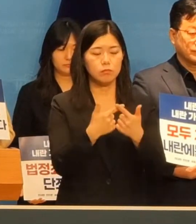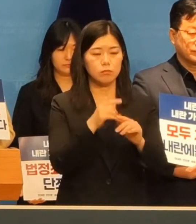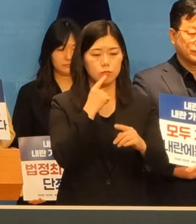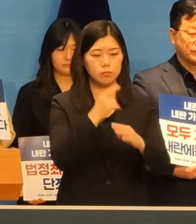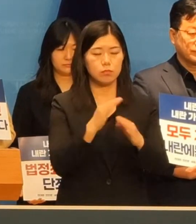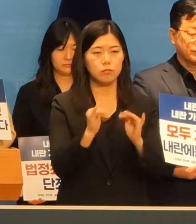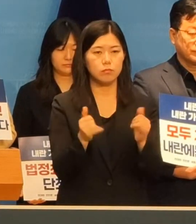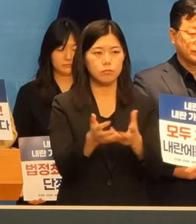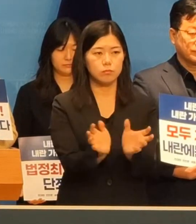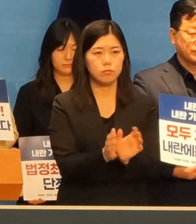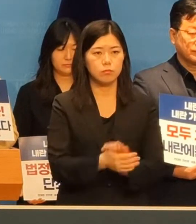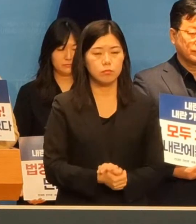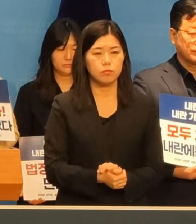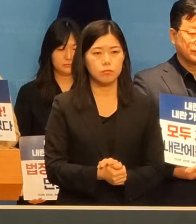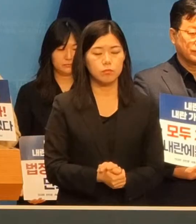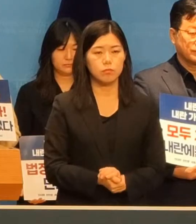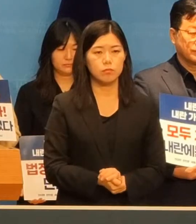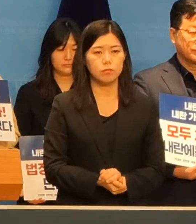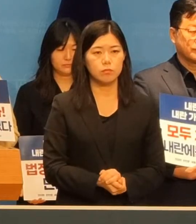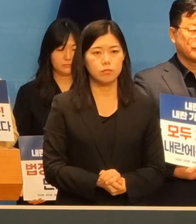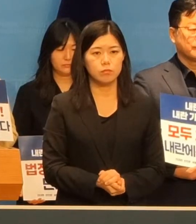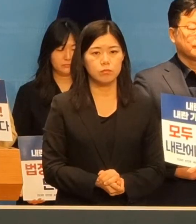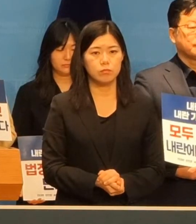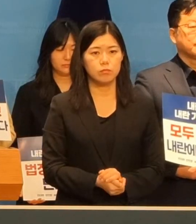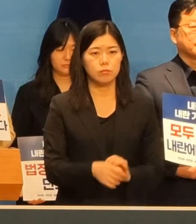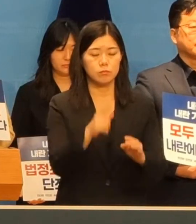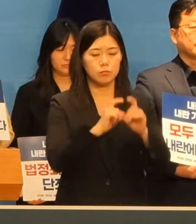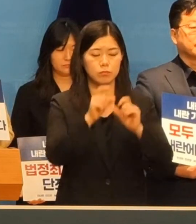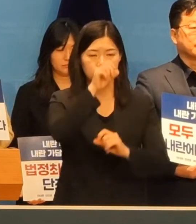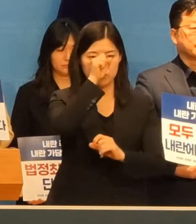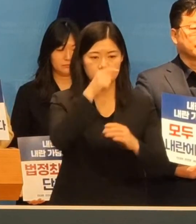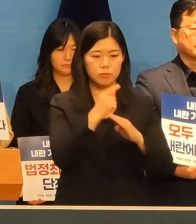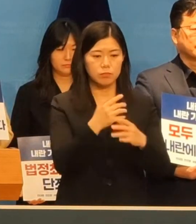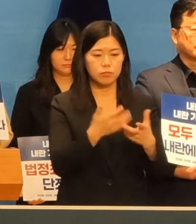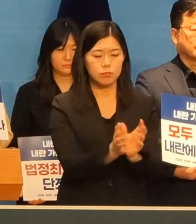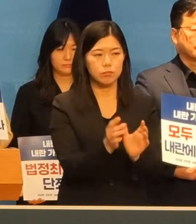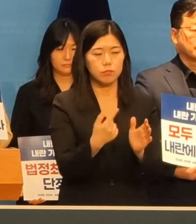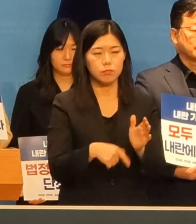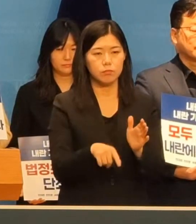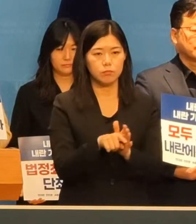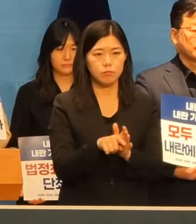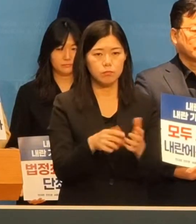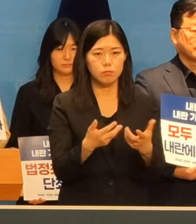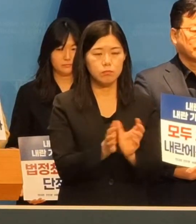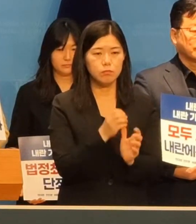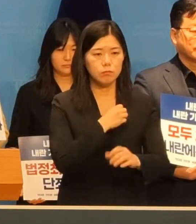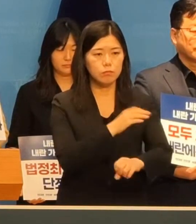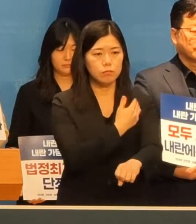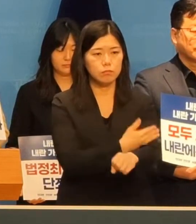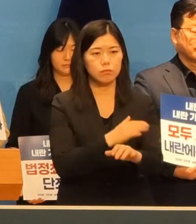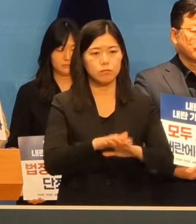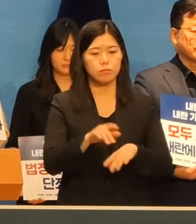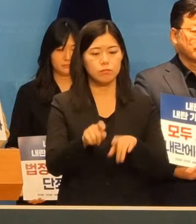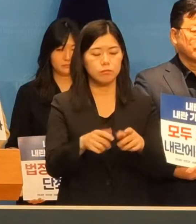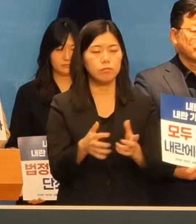부산민주시민모임, 더민실 더 좋은 민주당을 만들기 위해 당원의 권리를 실천하는